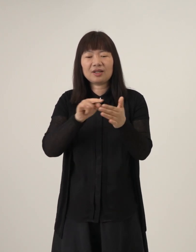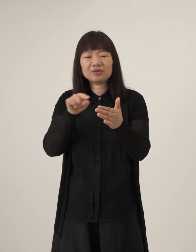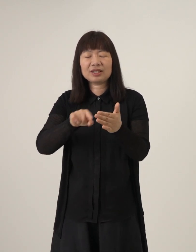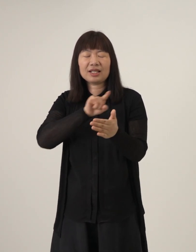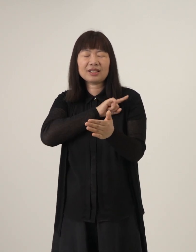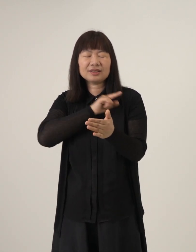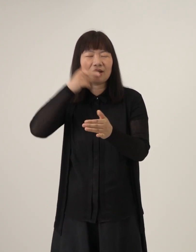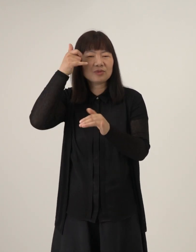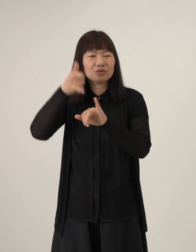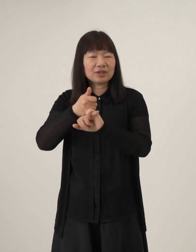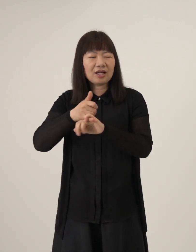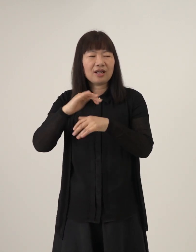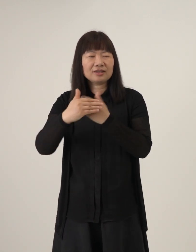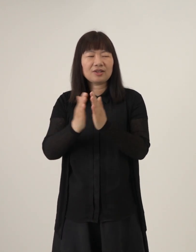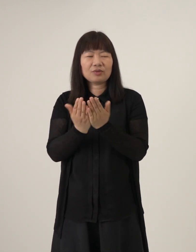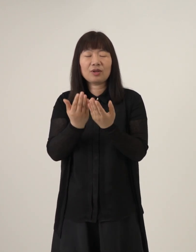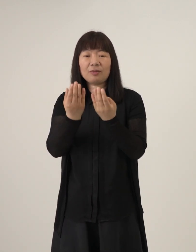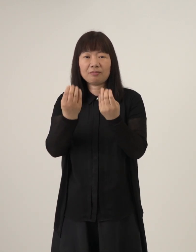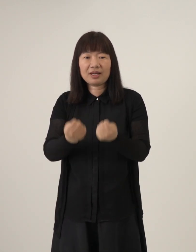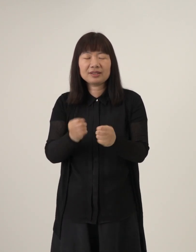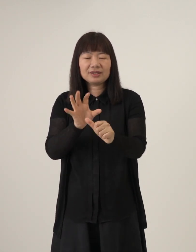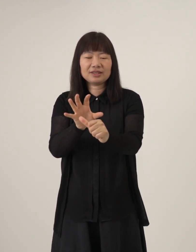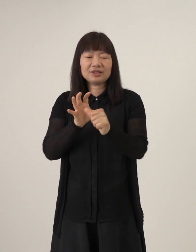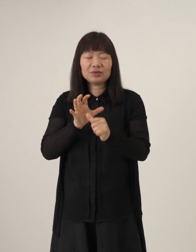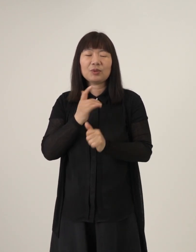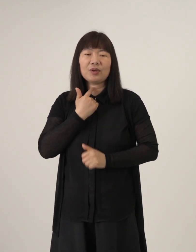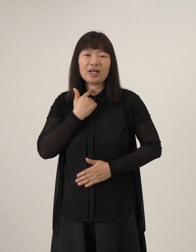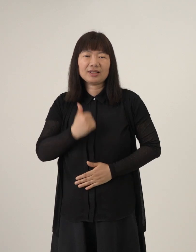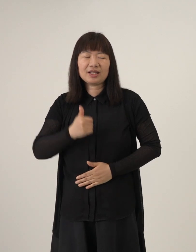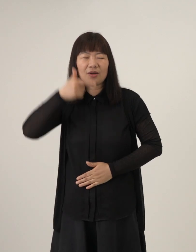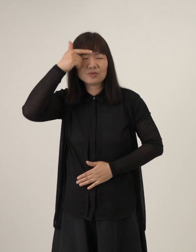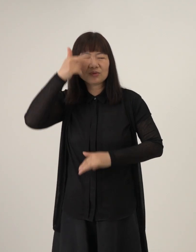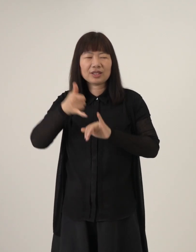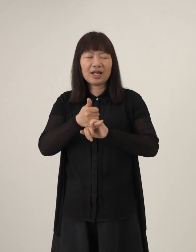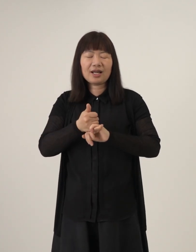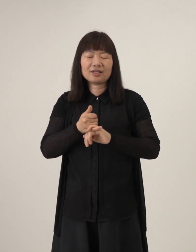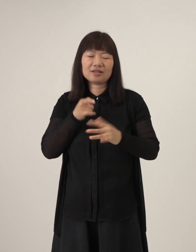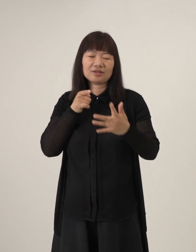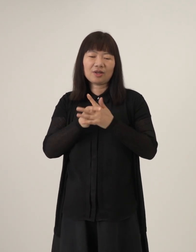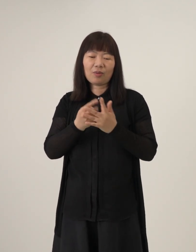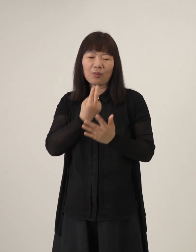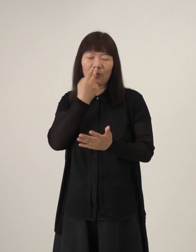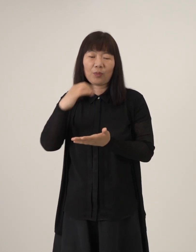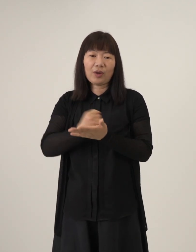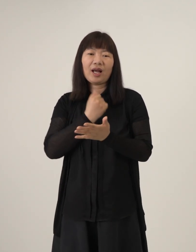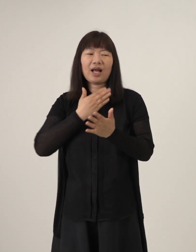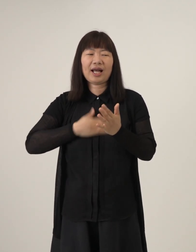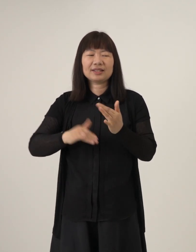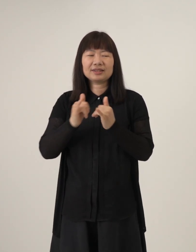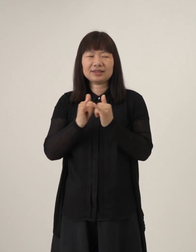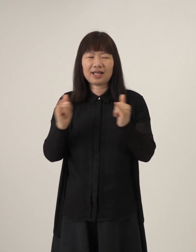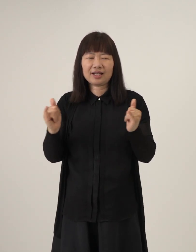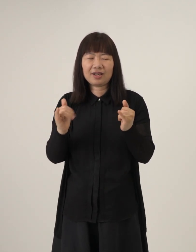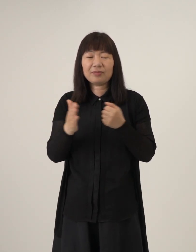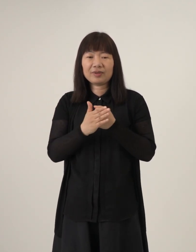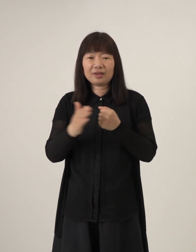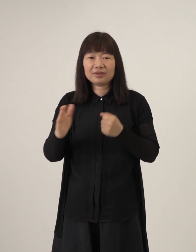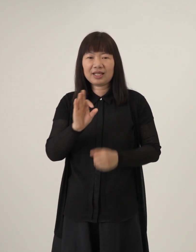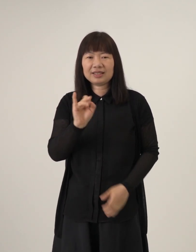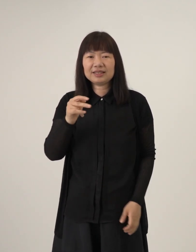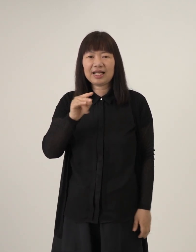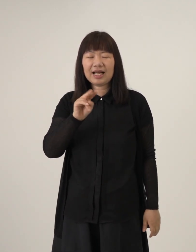가장 구약 성경을 많이 인용한 구약에 정통한 사람이에요. 이사야의